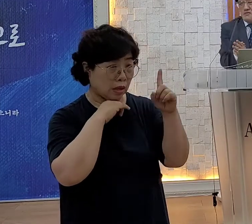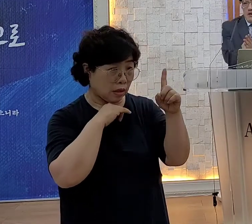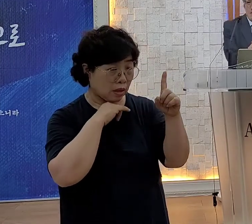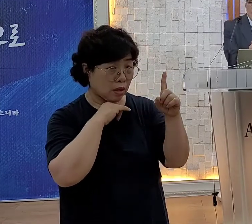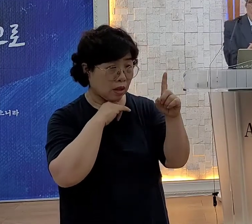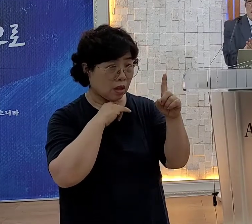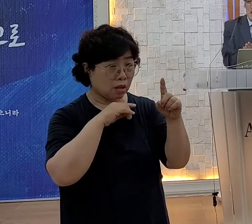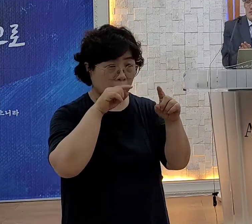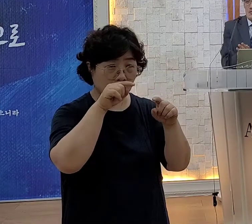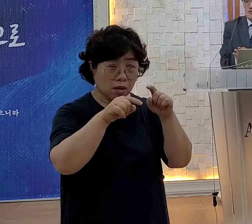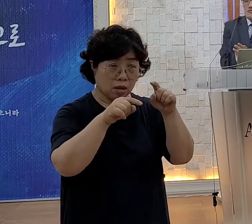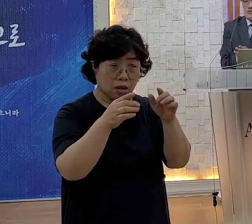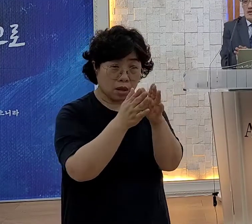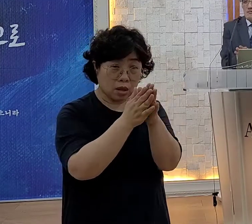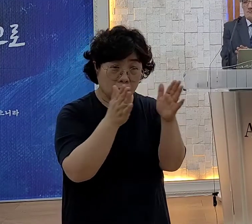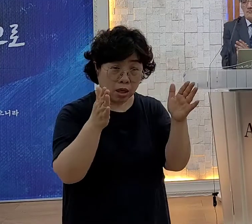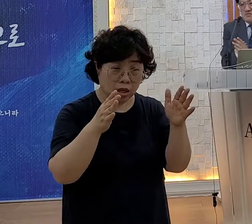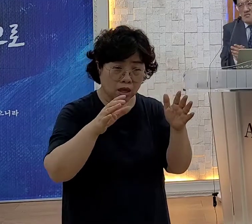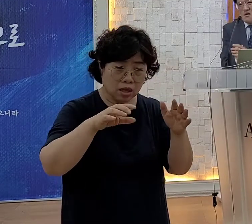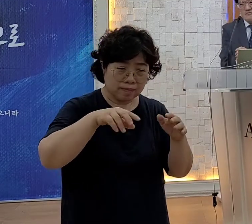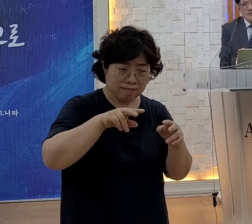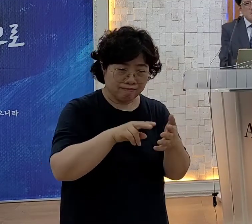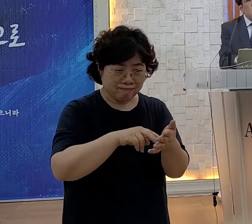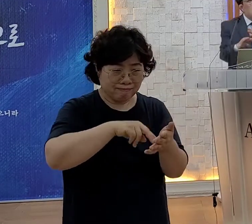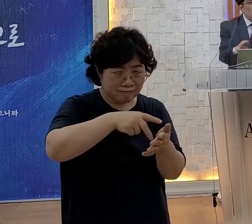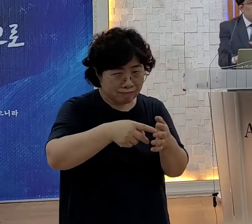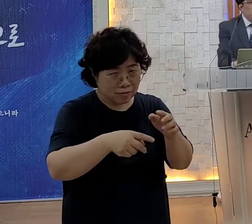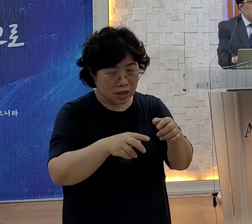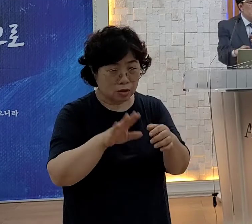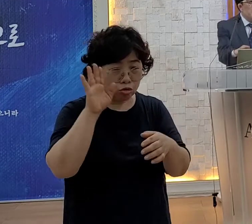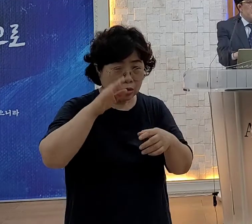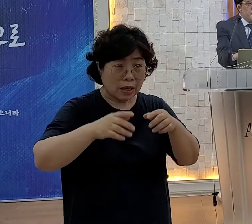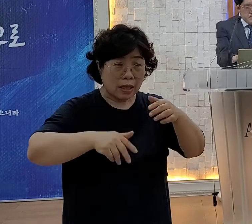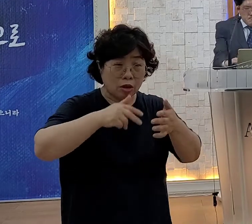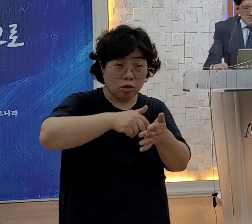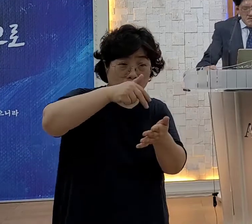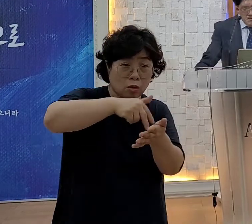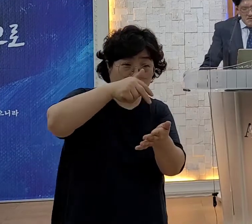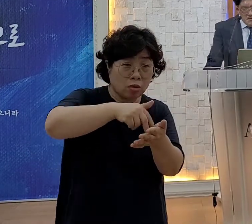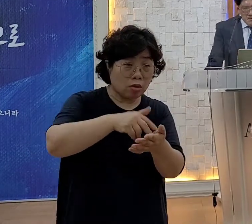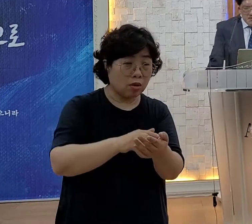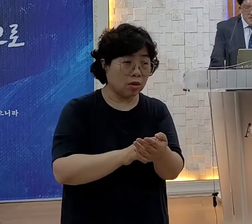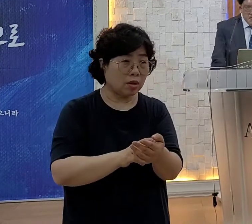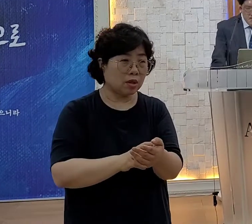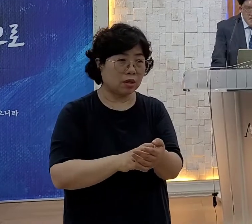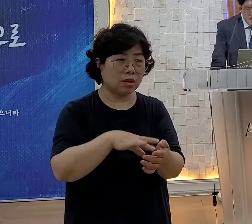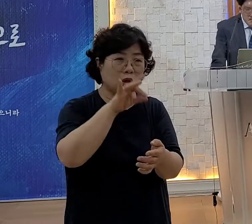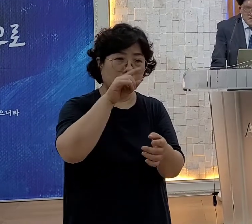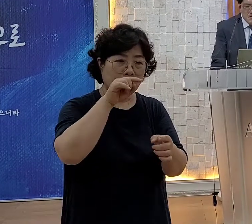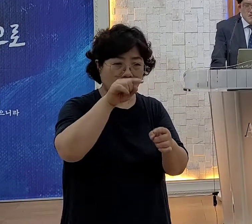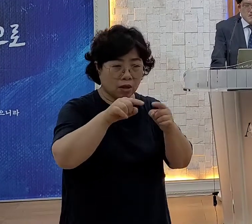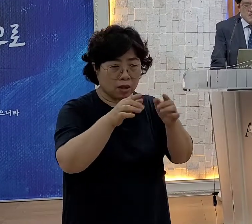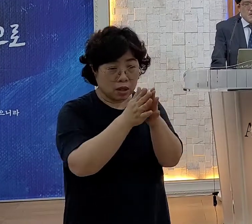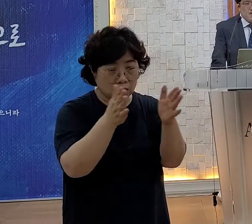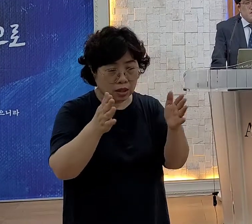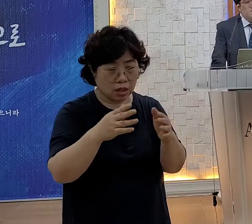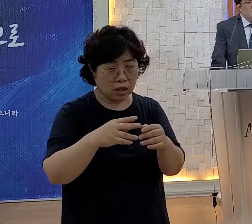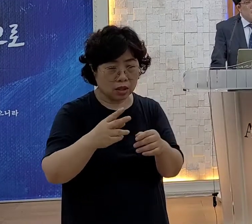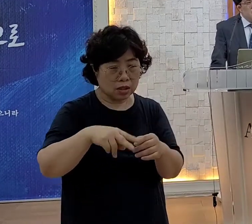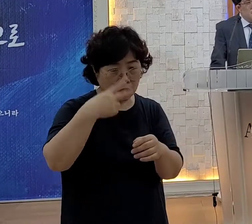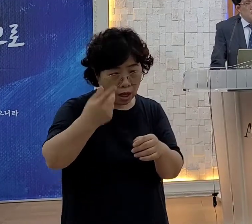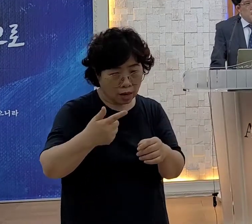전후로 아이들이 아장아장 걷기 시작하고 좀 더 지나면 뛰기 시작합니다. 그죠? 그래서 처음에는